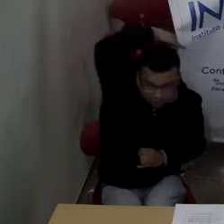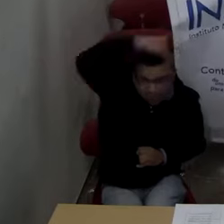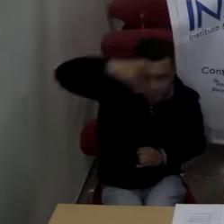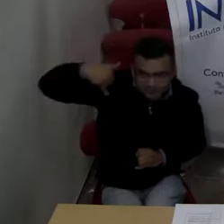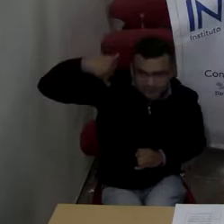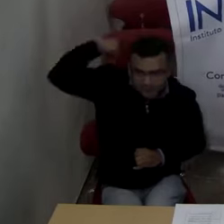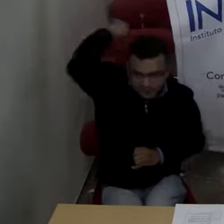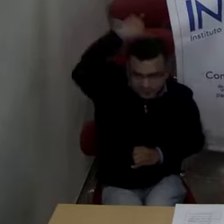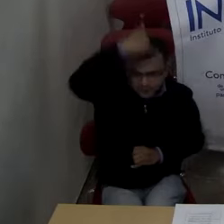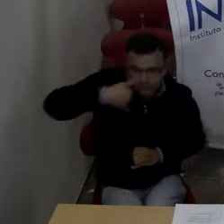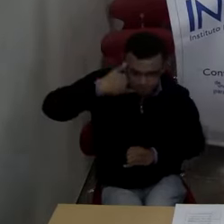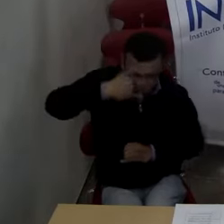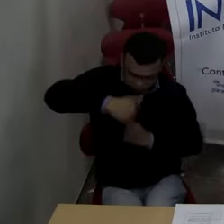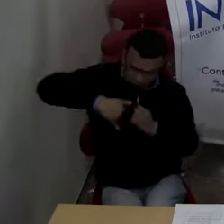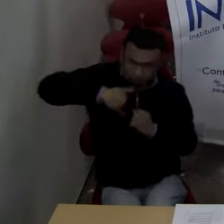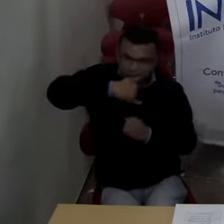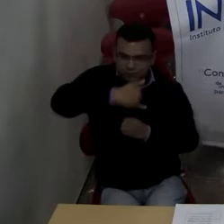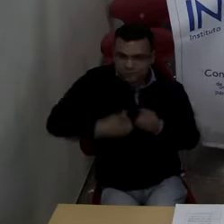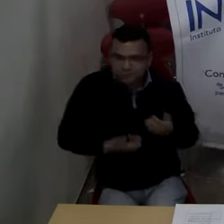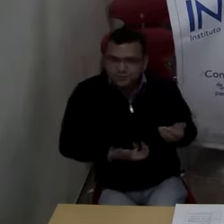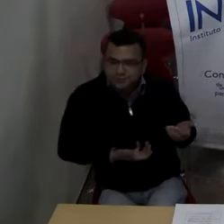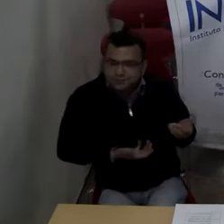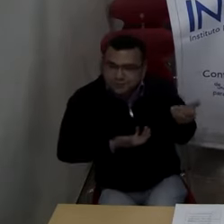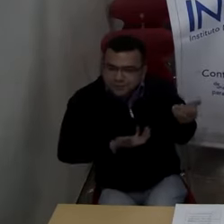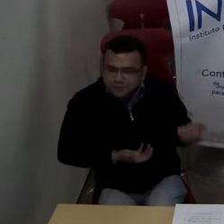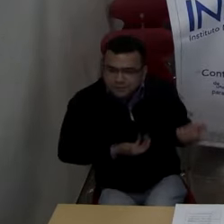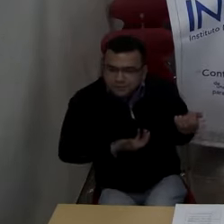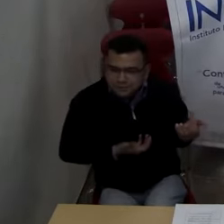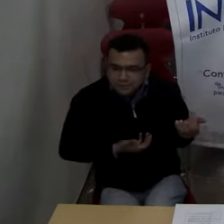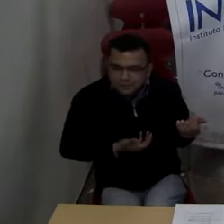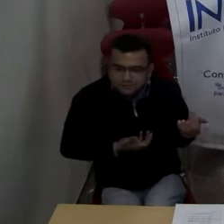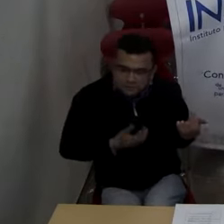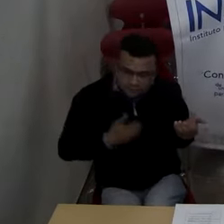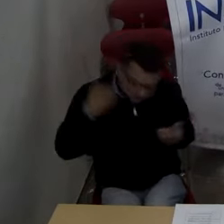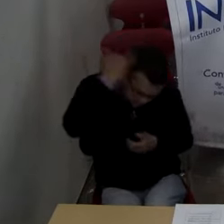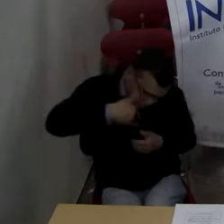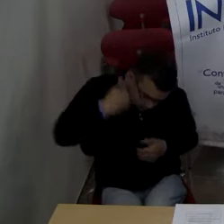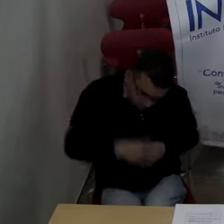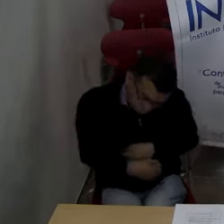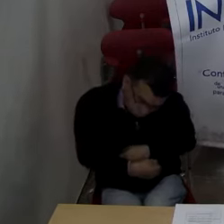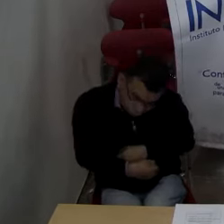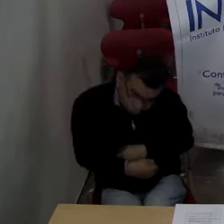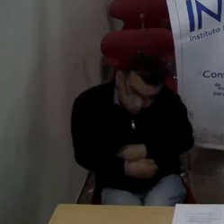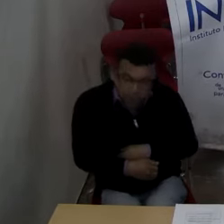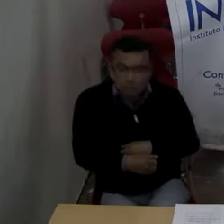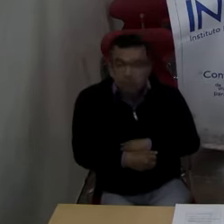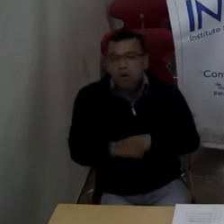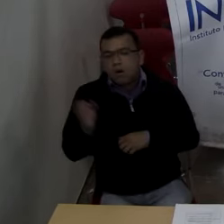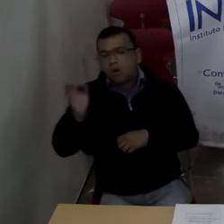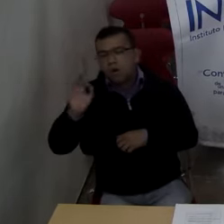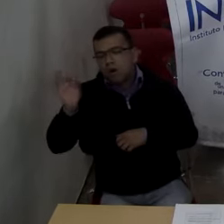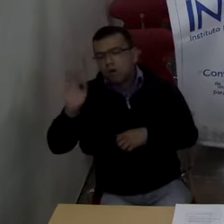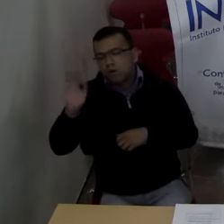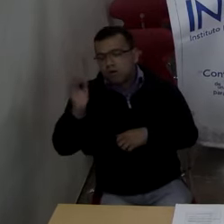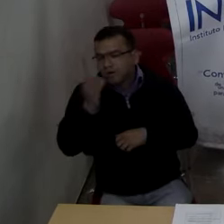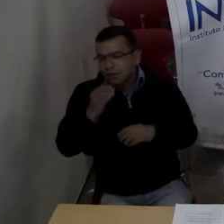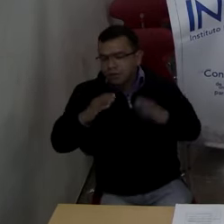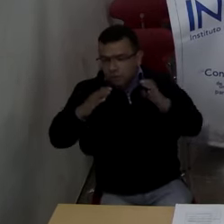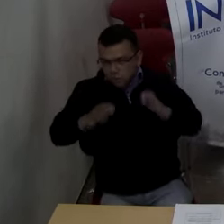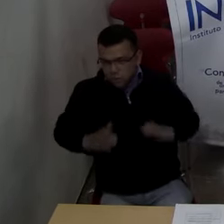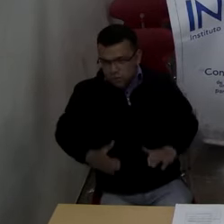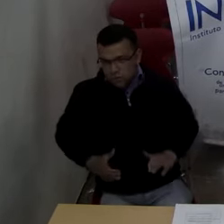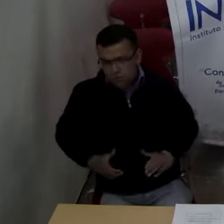en posición, por ejemplo, para nacer. O que este parto sea traumático. El